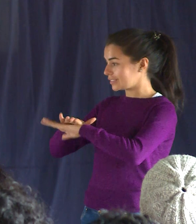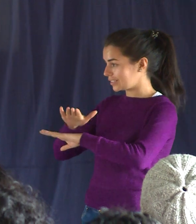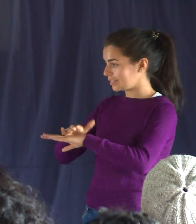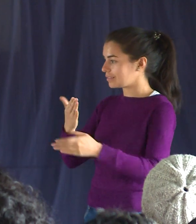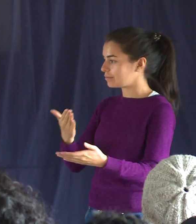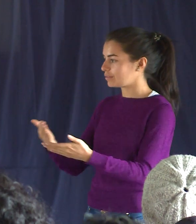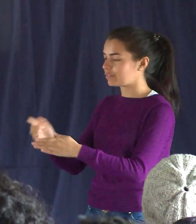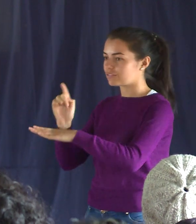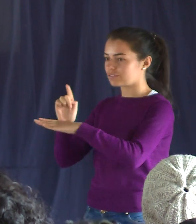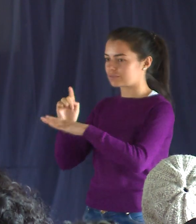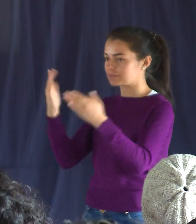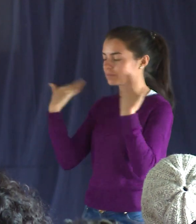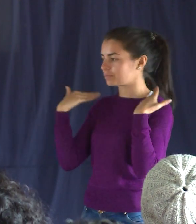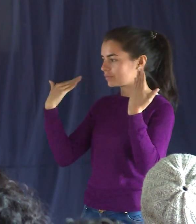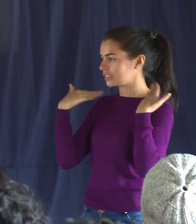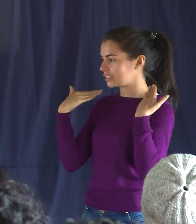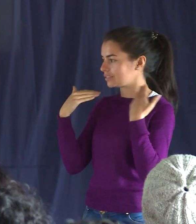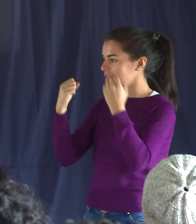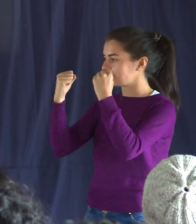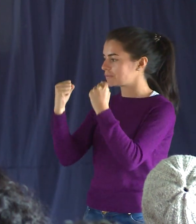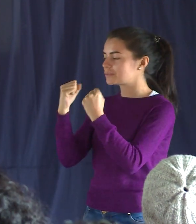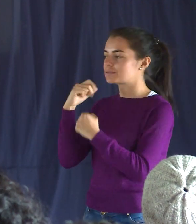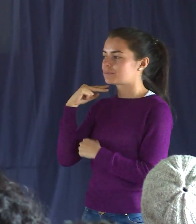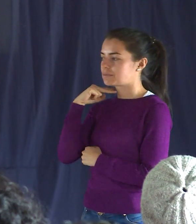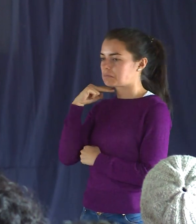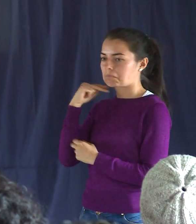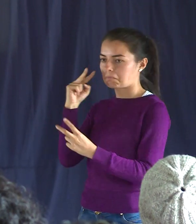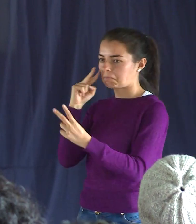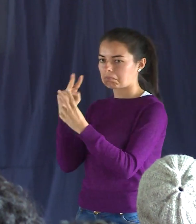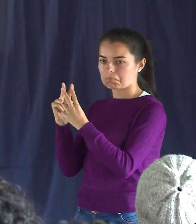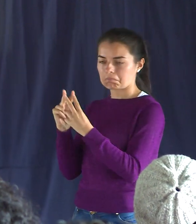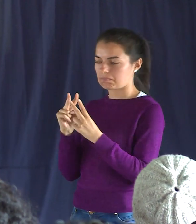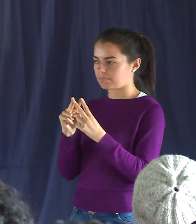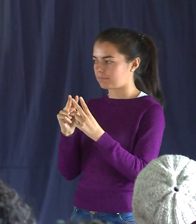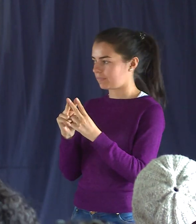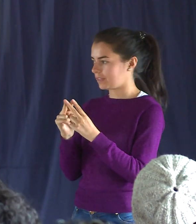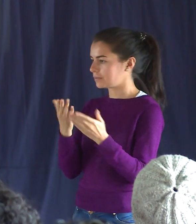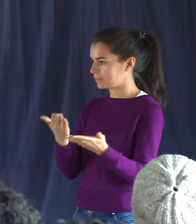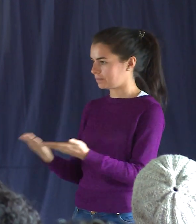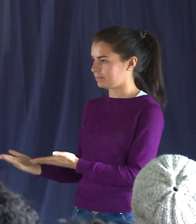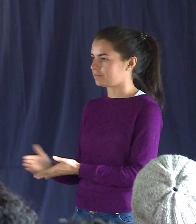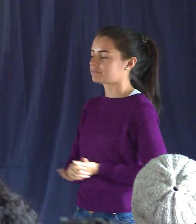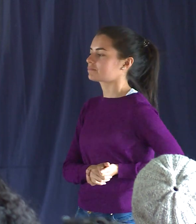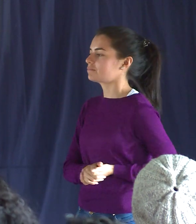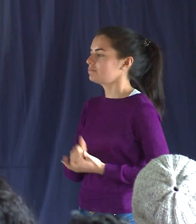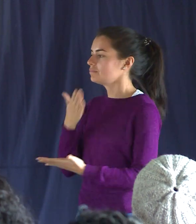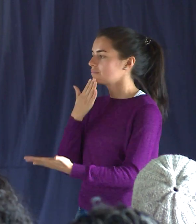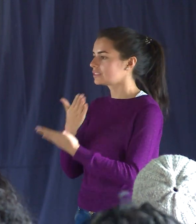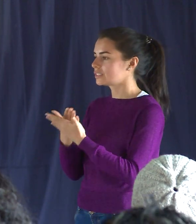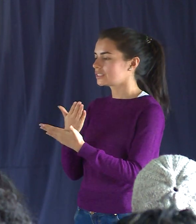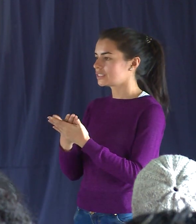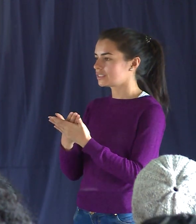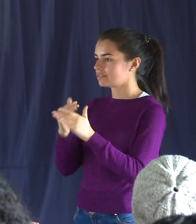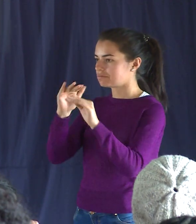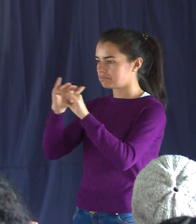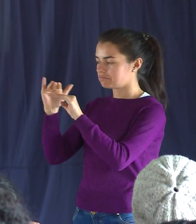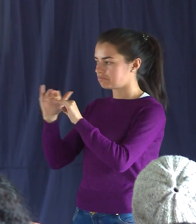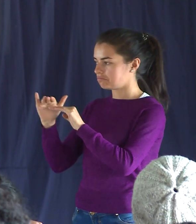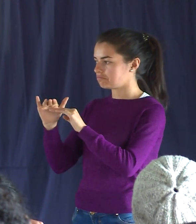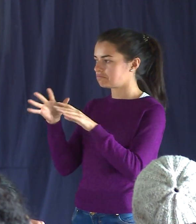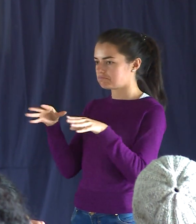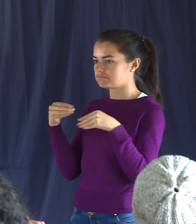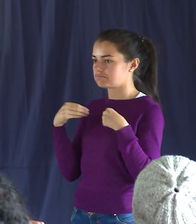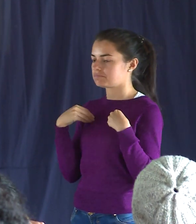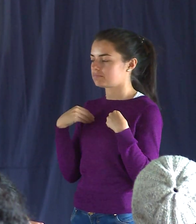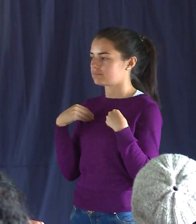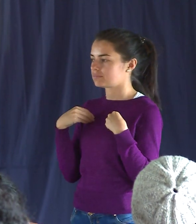para quienes no la conocían, está a su disposición. Gracias por atender esta invitación.